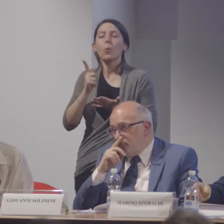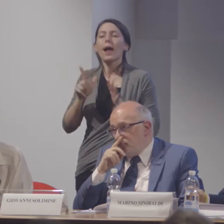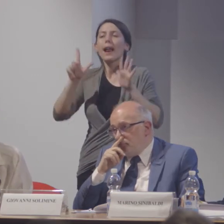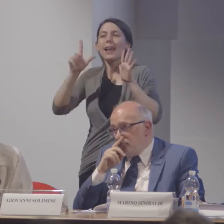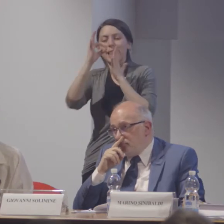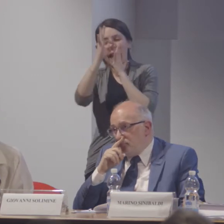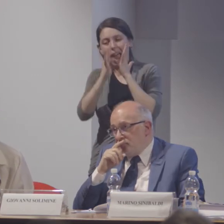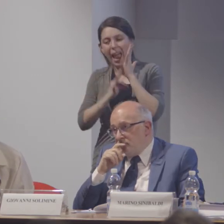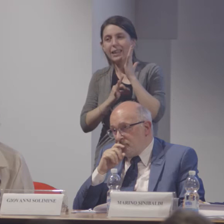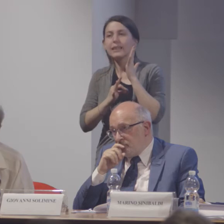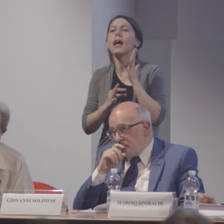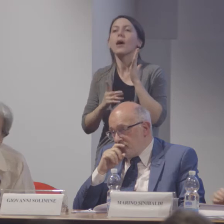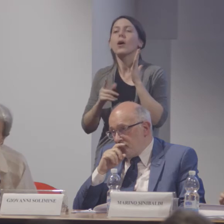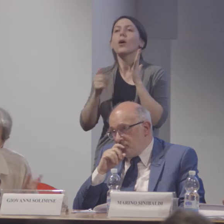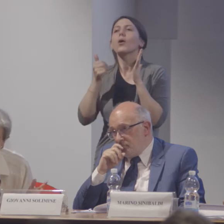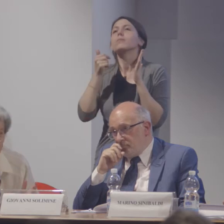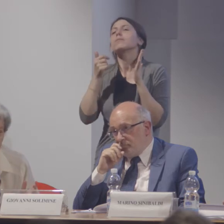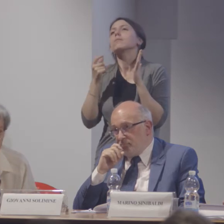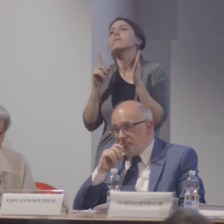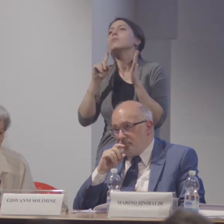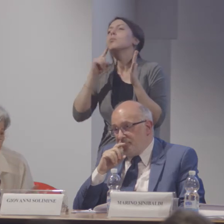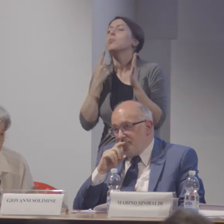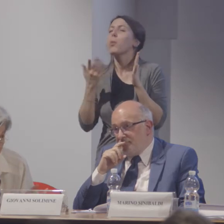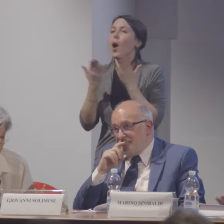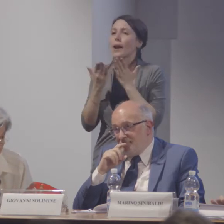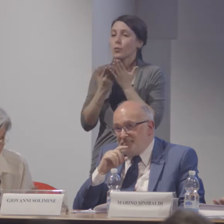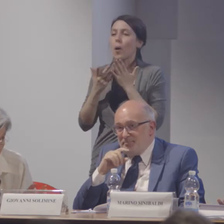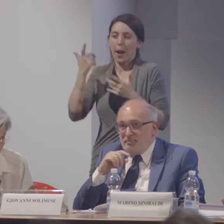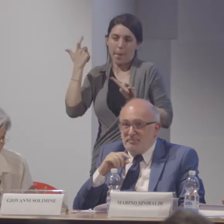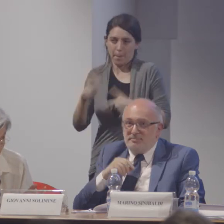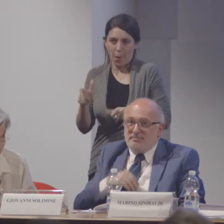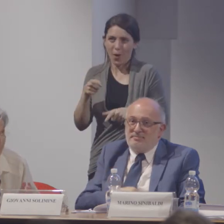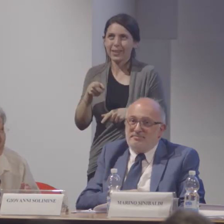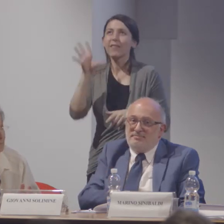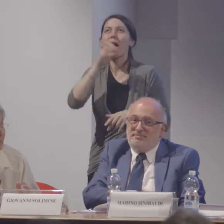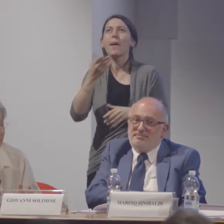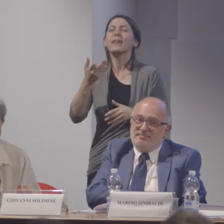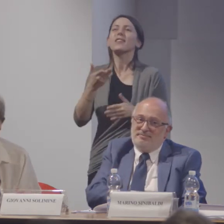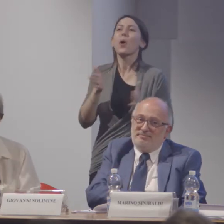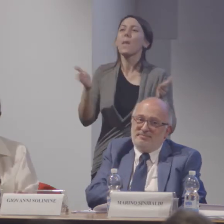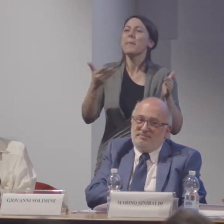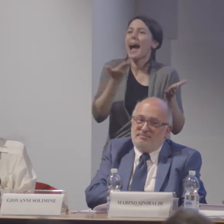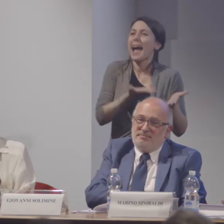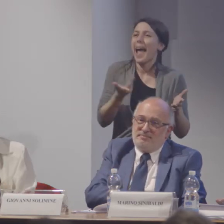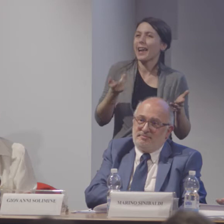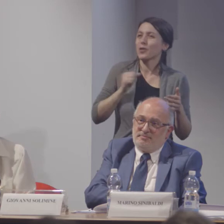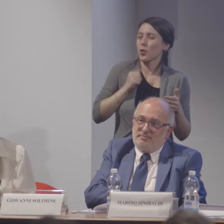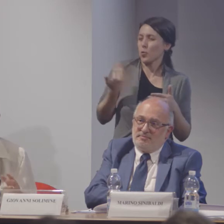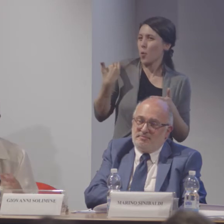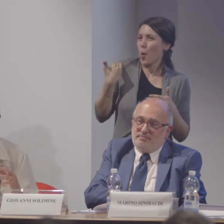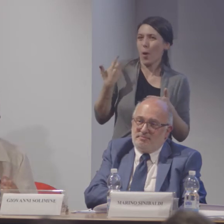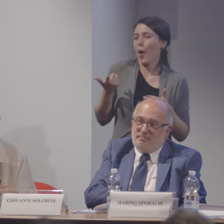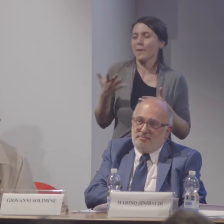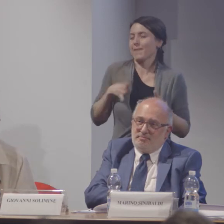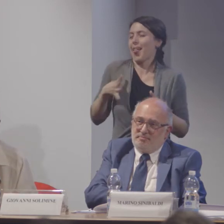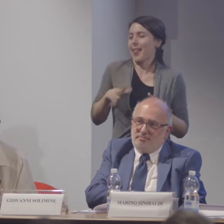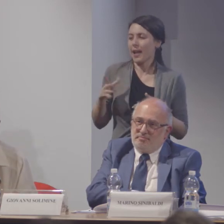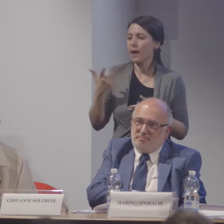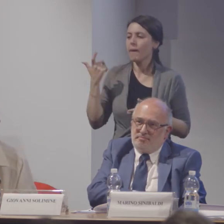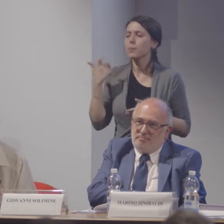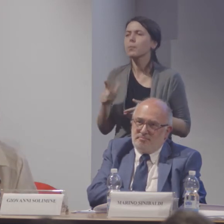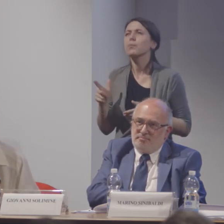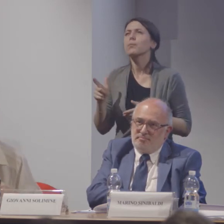per un'effettiva buona scuola, da cui si capisce perché non gli piacesse tanto il pacchetto buona scuola,